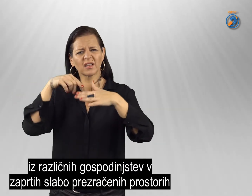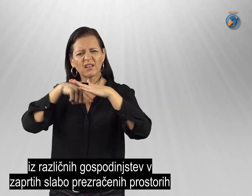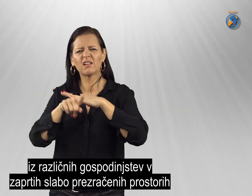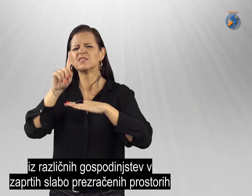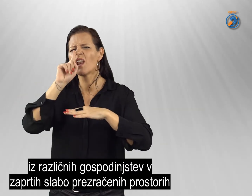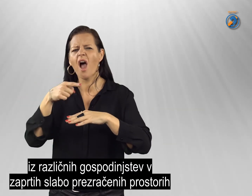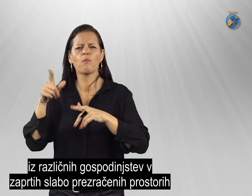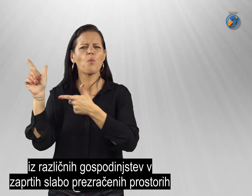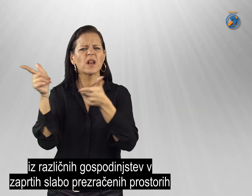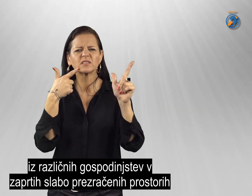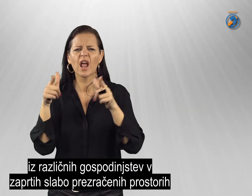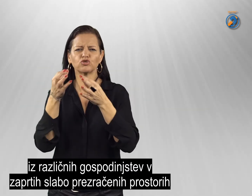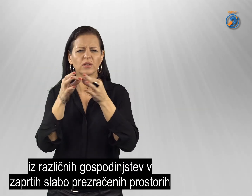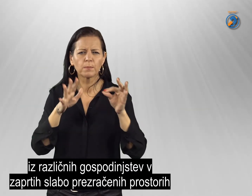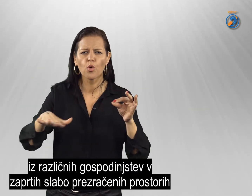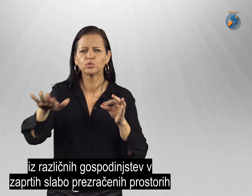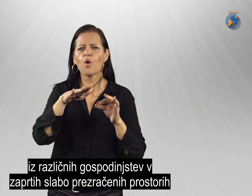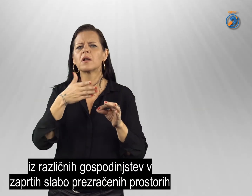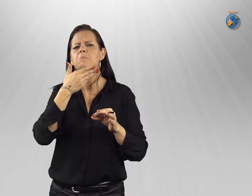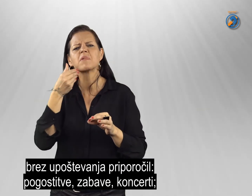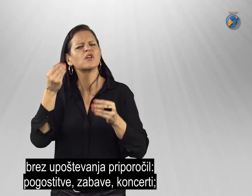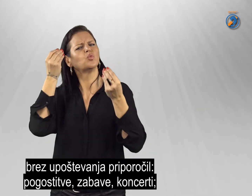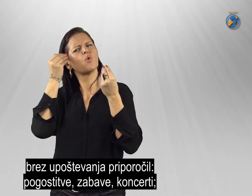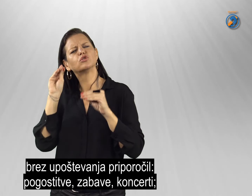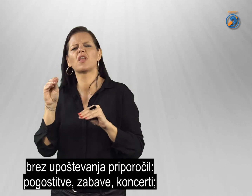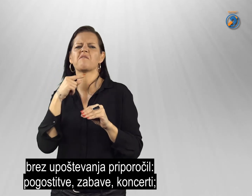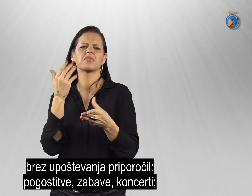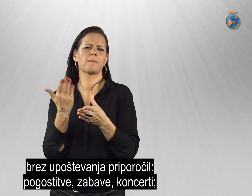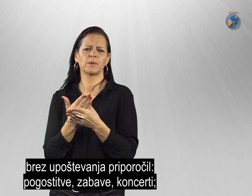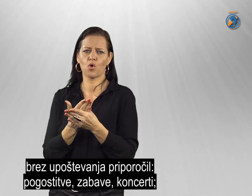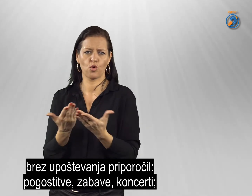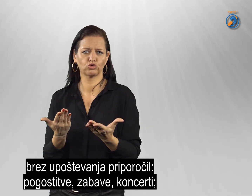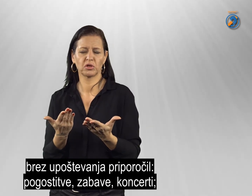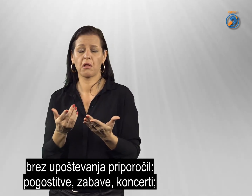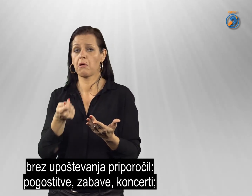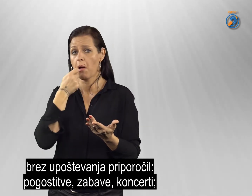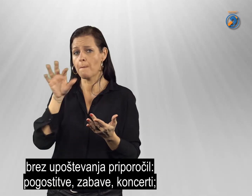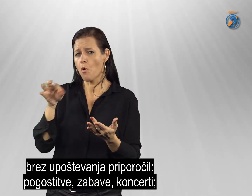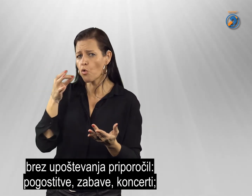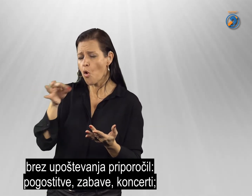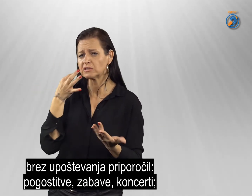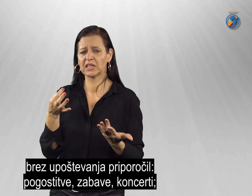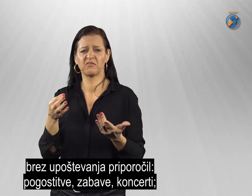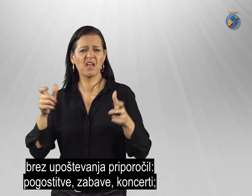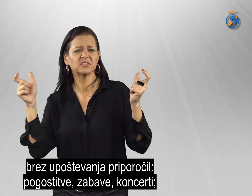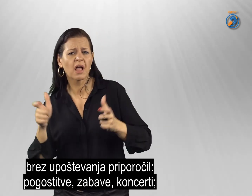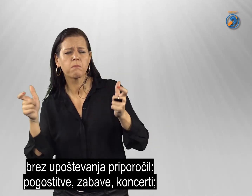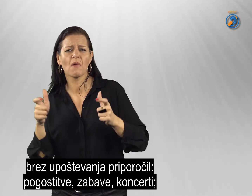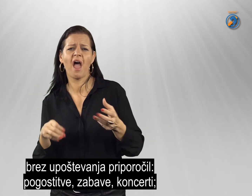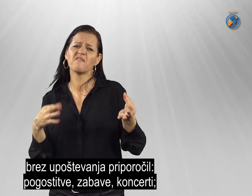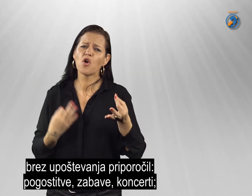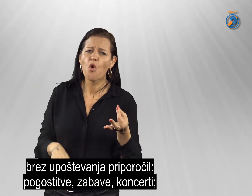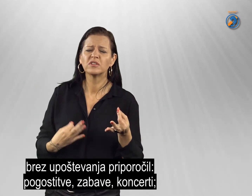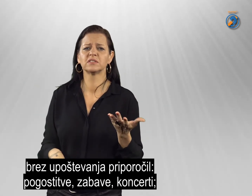prostorih brez upoštevanja priporočil. Pogostitve, zabave, koncerti, tudi malice in skupni